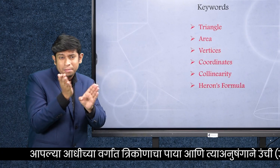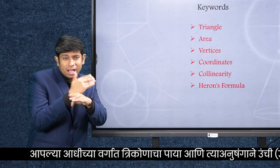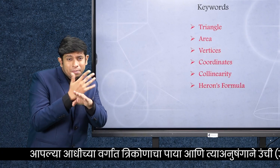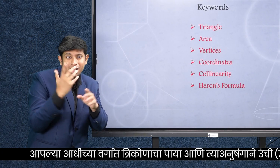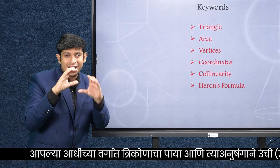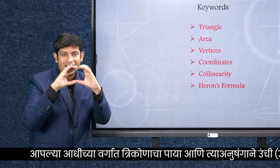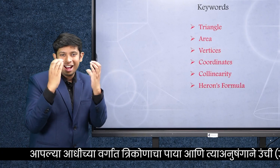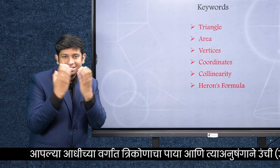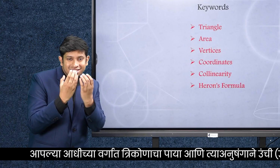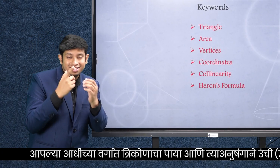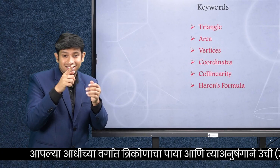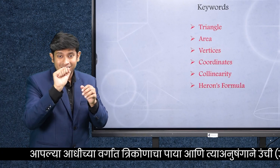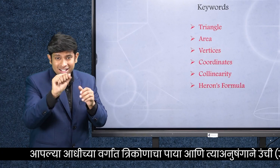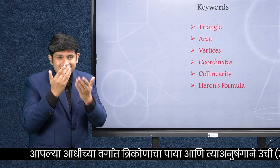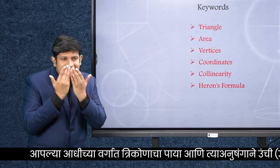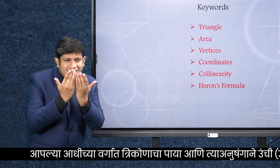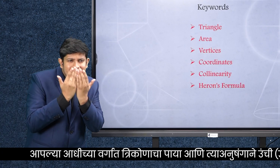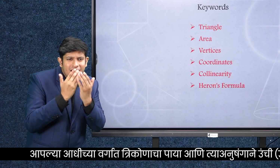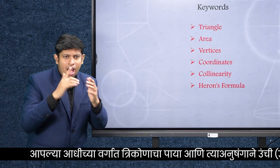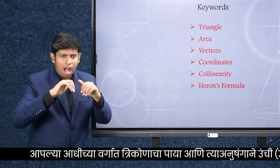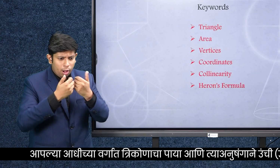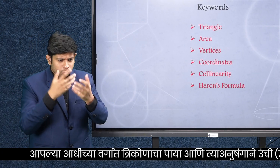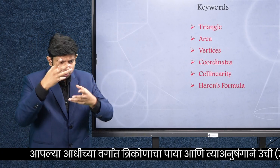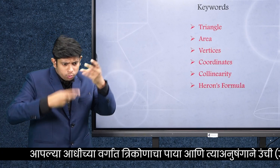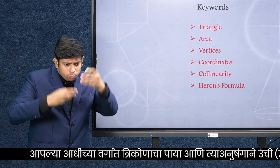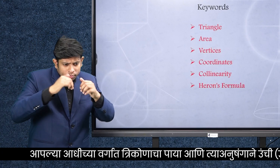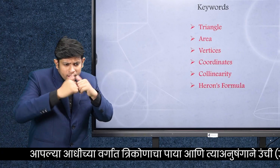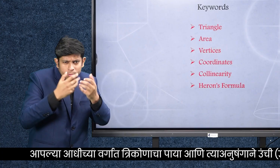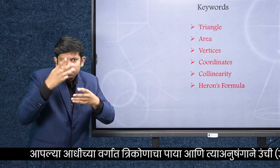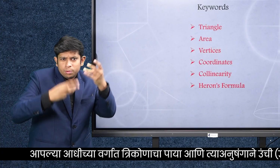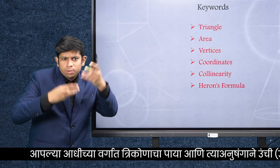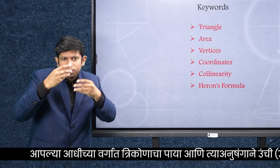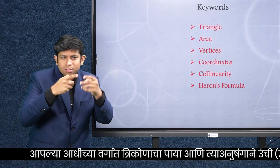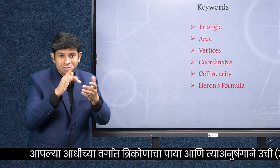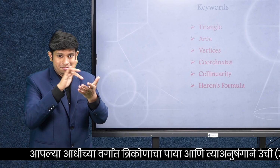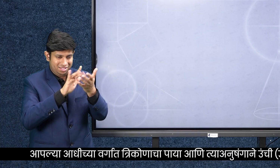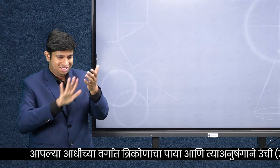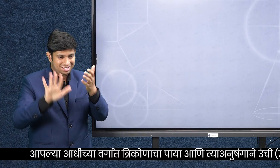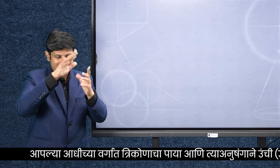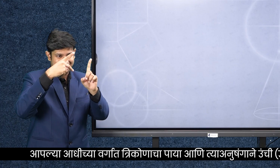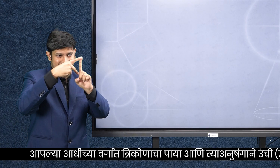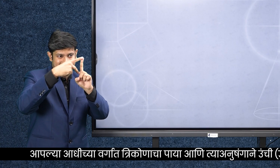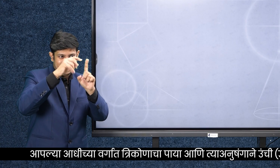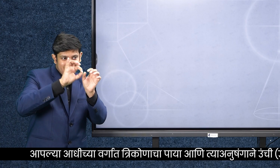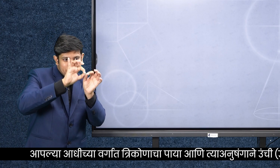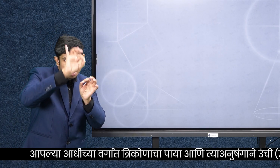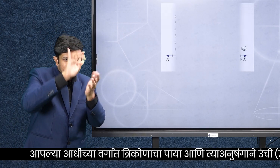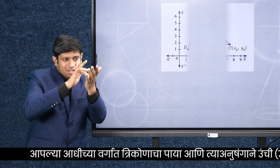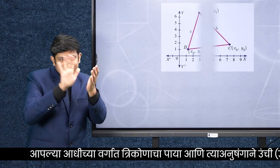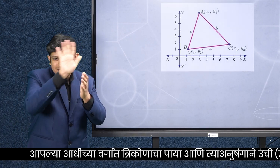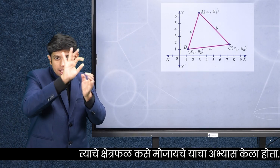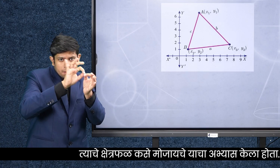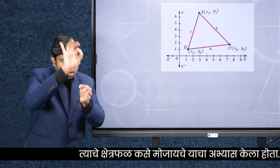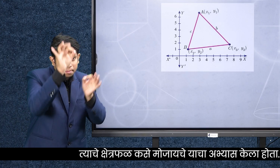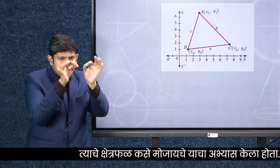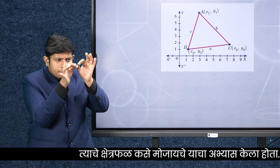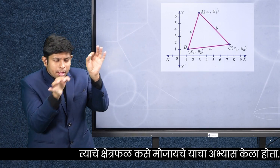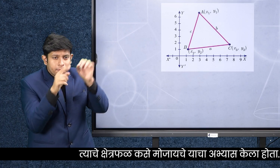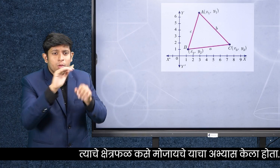आपल्या आधीच्या वर्गात त्रिकोणाचा पाया आणि त्या अनुषंगाने उंची दिल्यास त्याचे